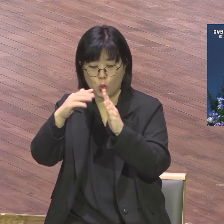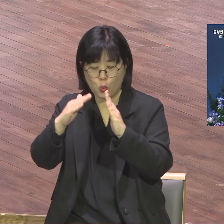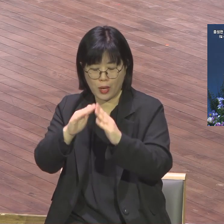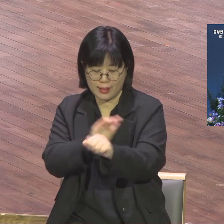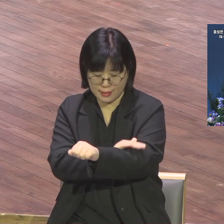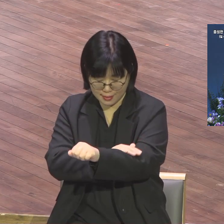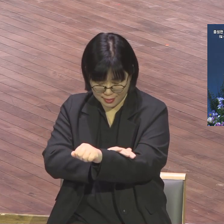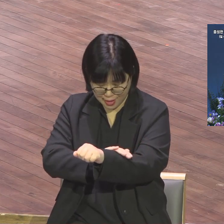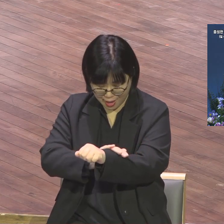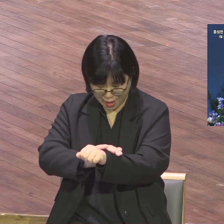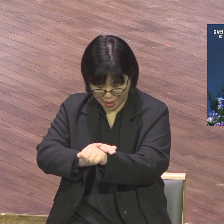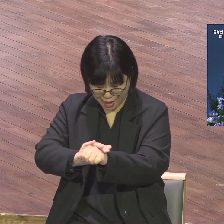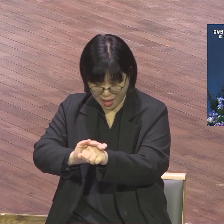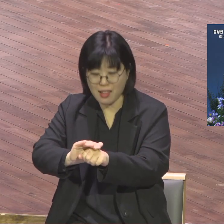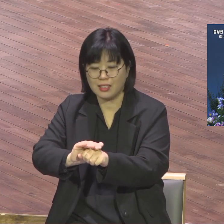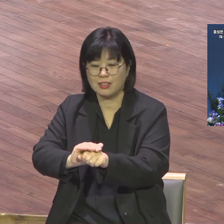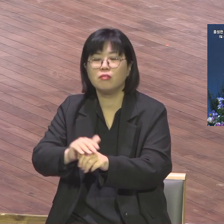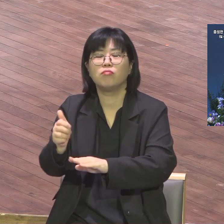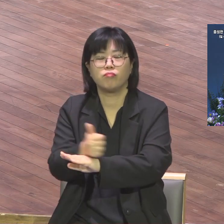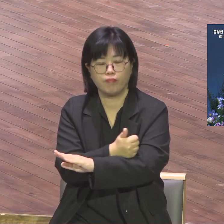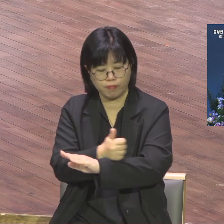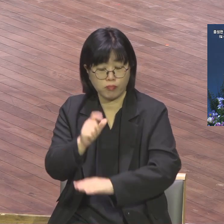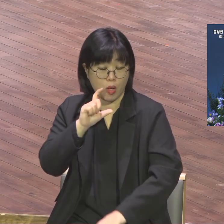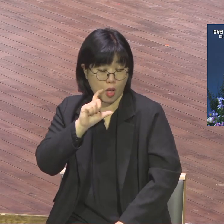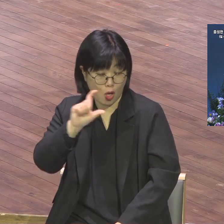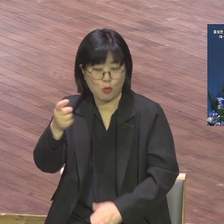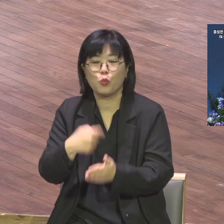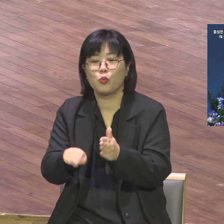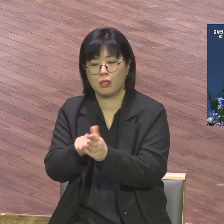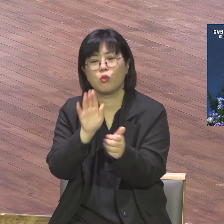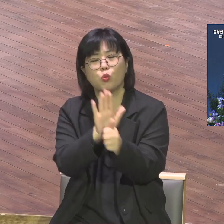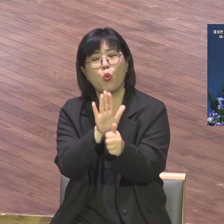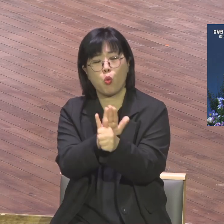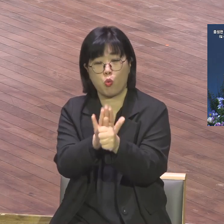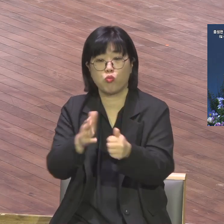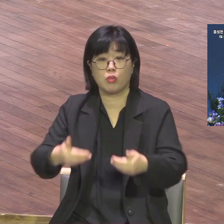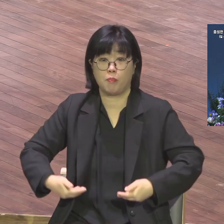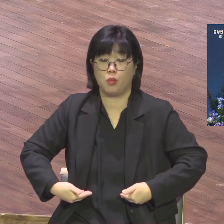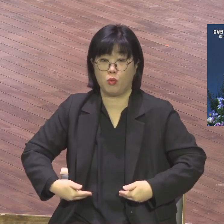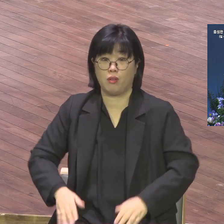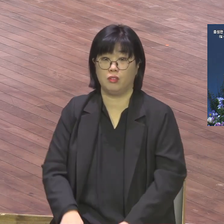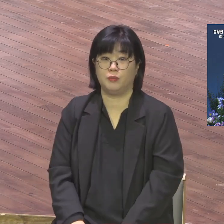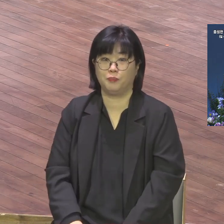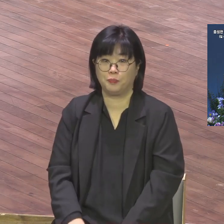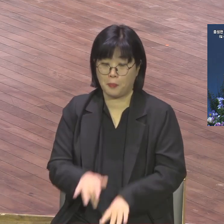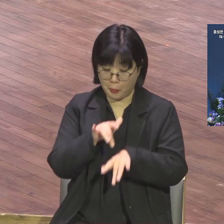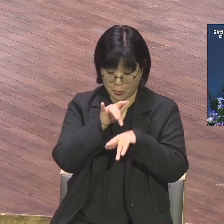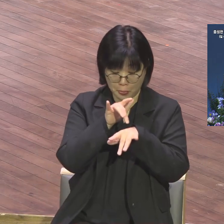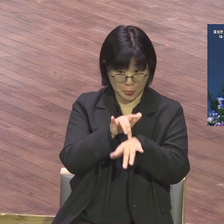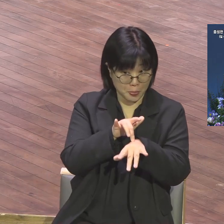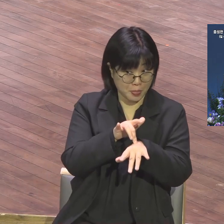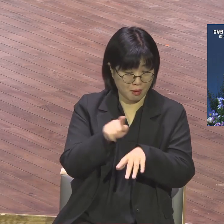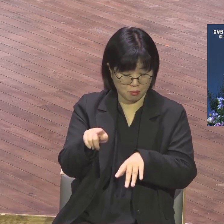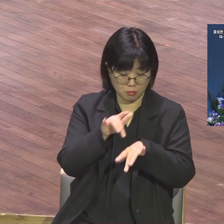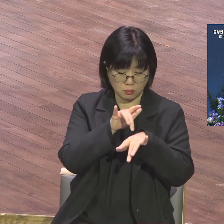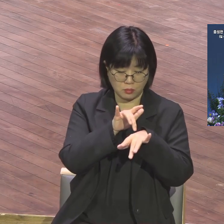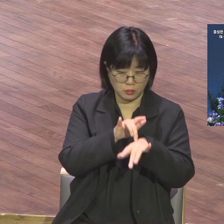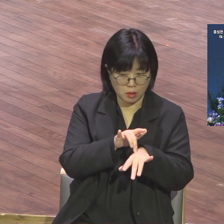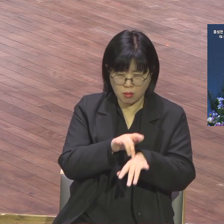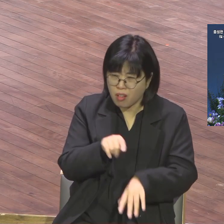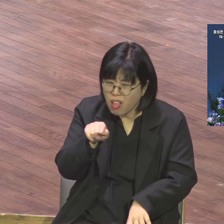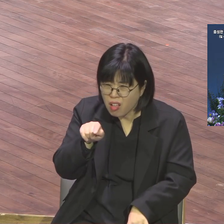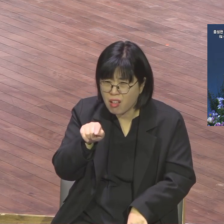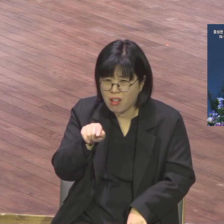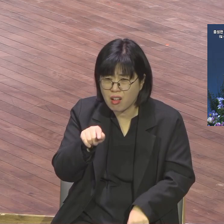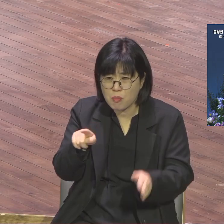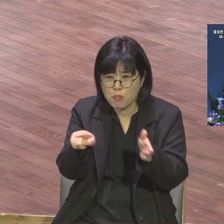지속할 수 있도록 이 사단이 말이죠. 사단이 이걸 뭐 그냥 가만히 놔두지 않습니다. 불신자로 있다가 교회